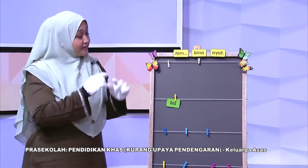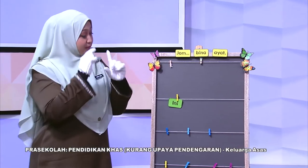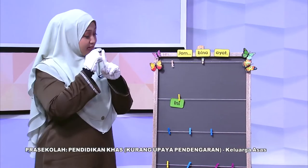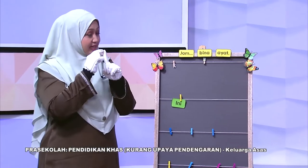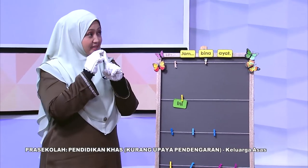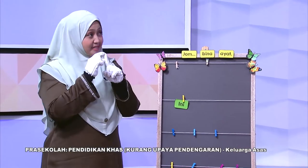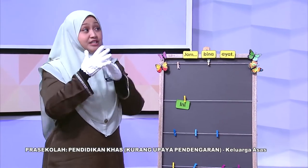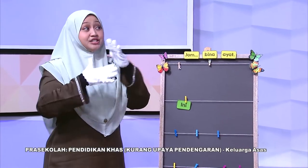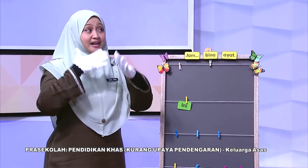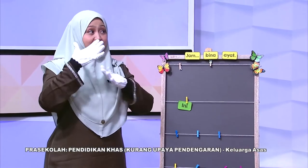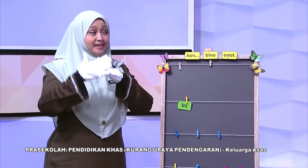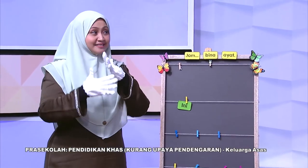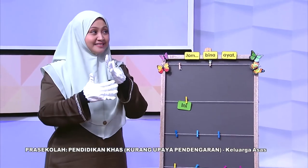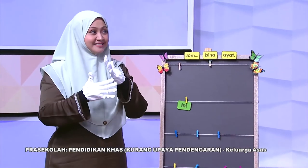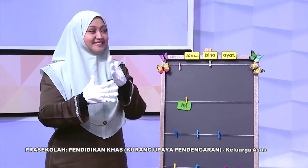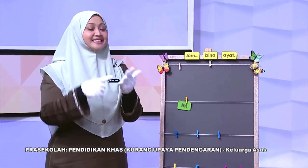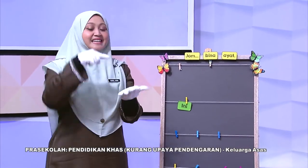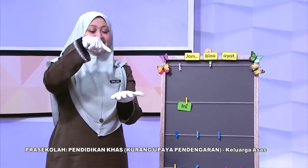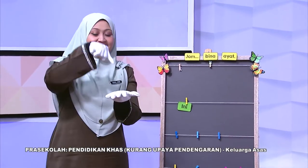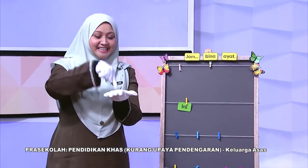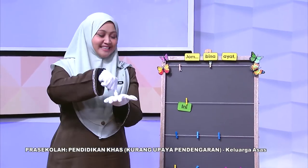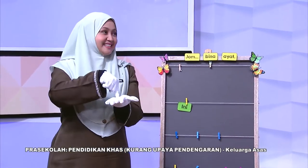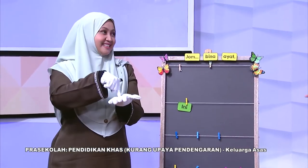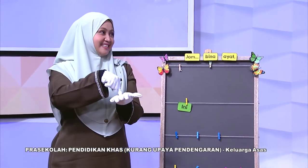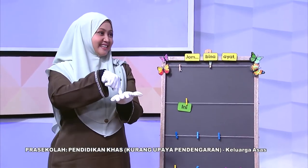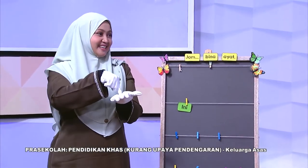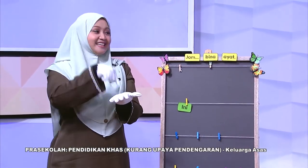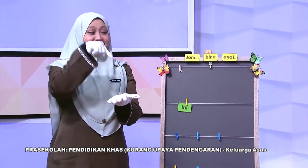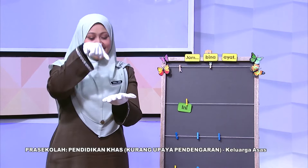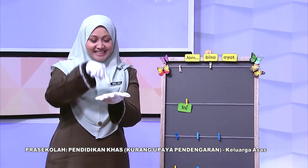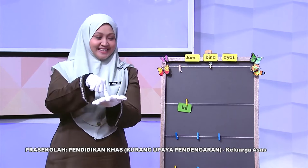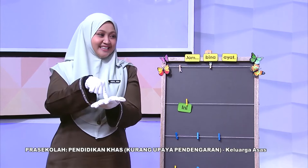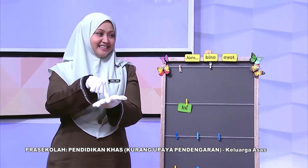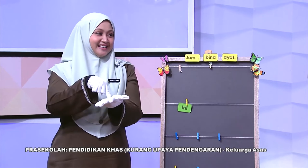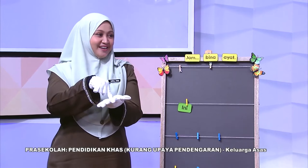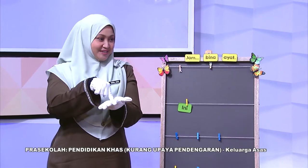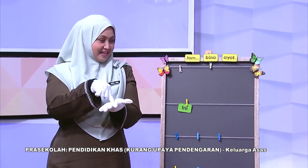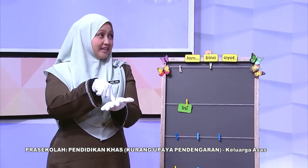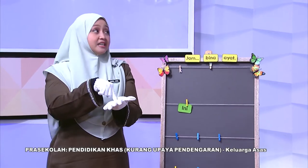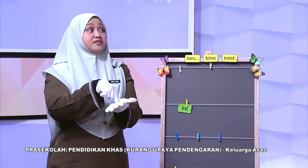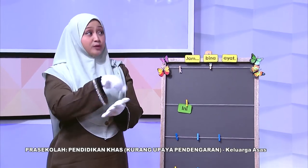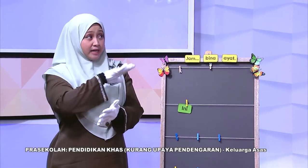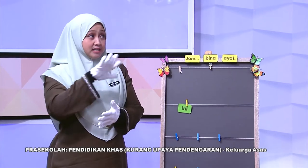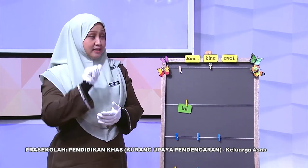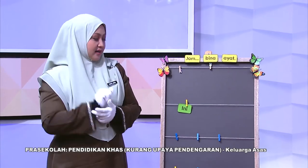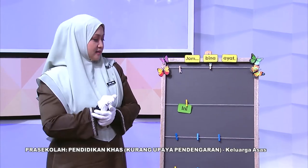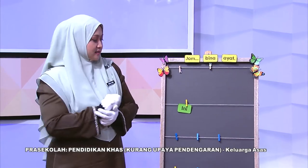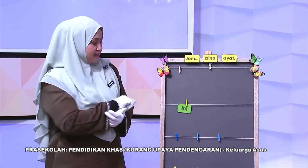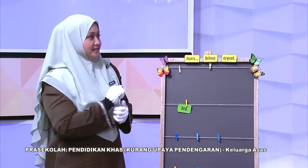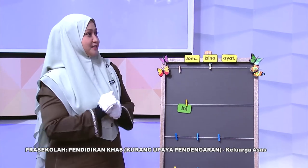perkataannya isyarah ini ini ini ini ini Oke tombolnya cetak senang